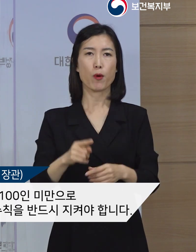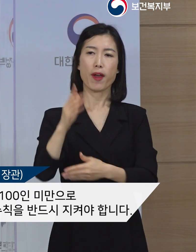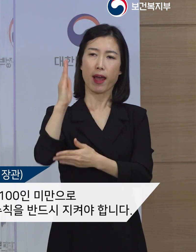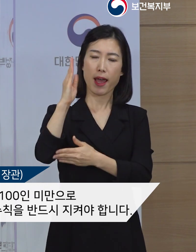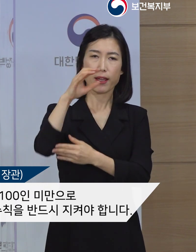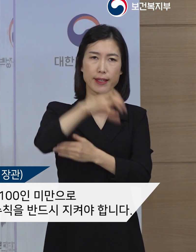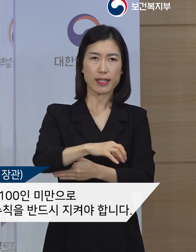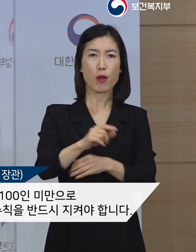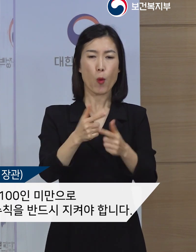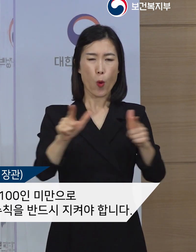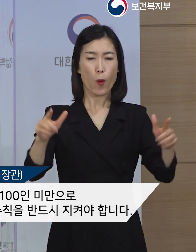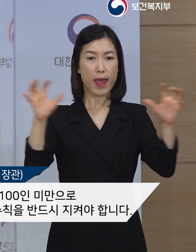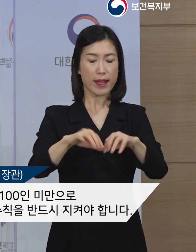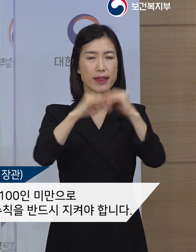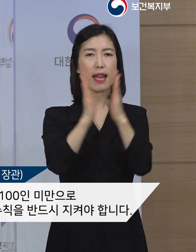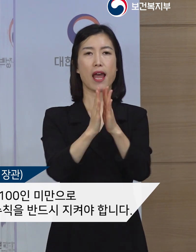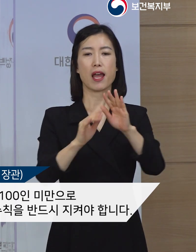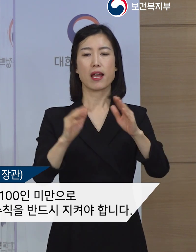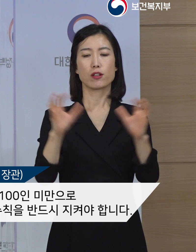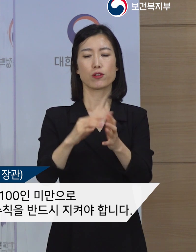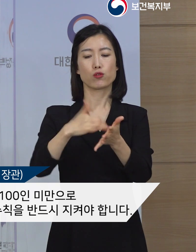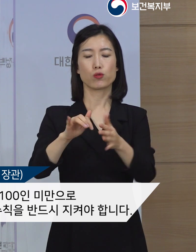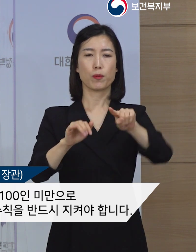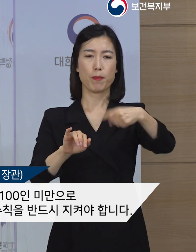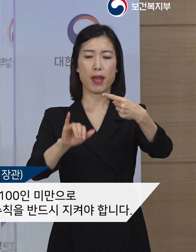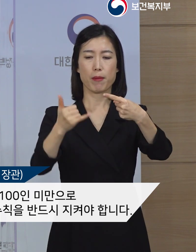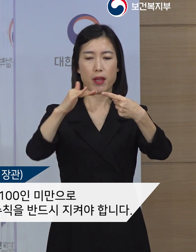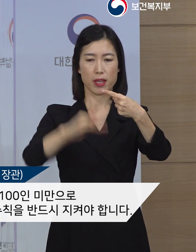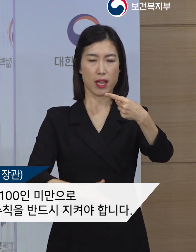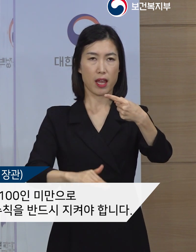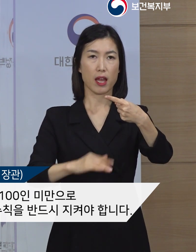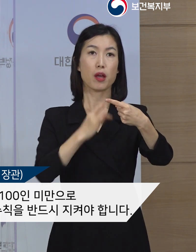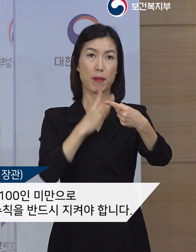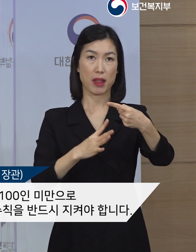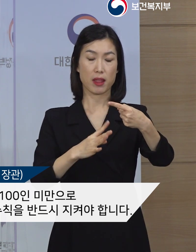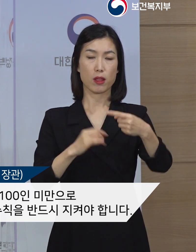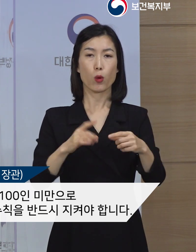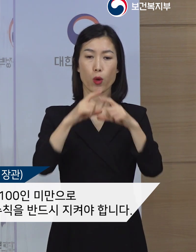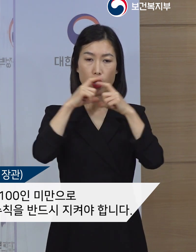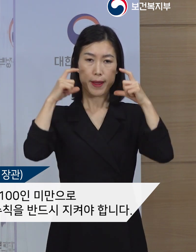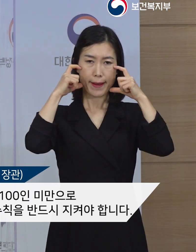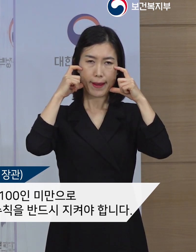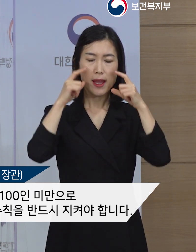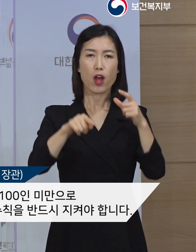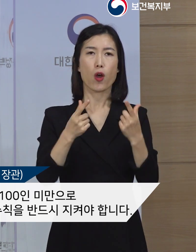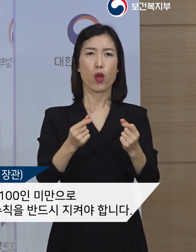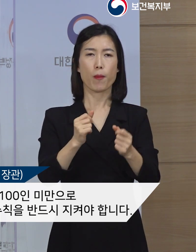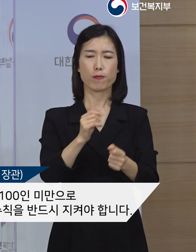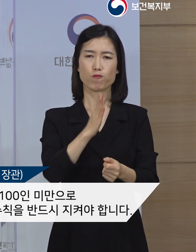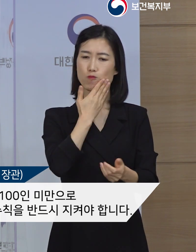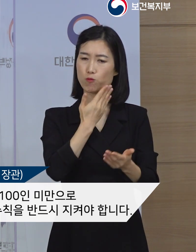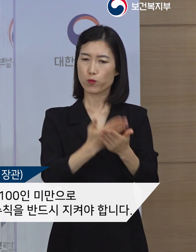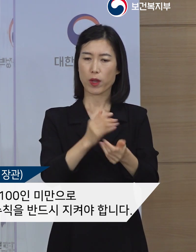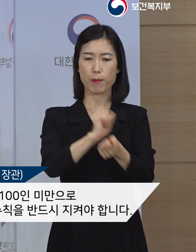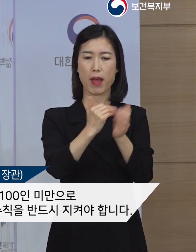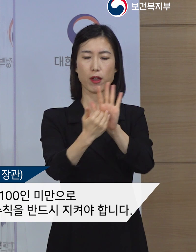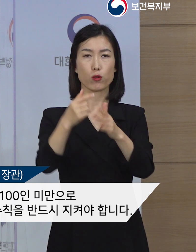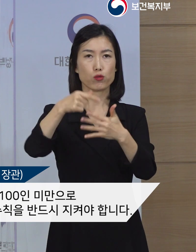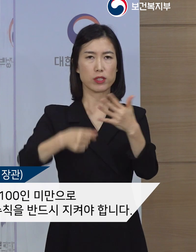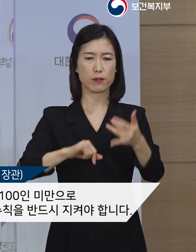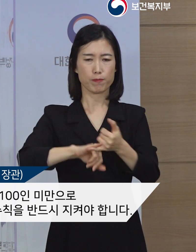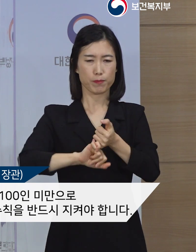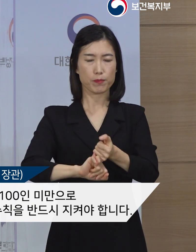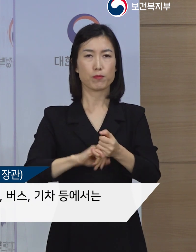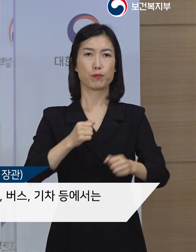모임과 행사는 100인 미만으로 개최하여야 하며 마스크 착용 등 핵심 방역 수칙을 반드시 지켜야